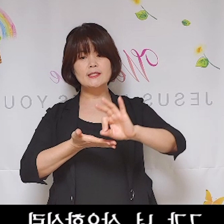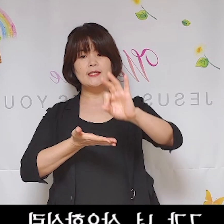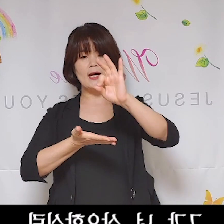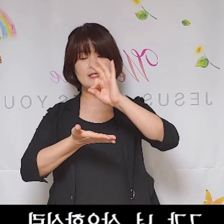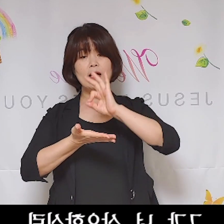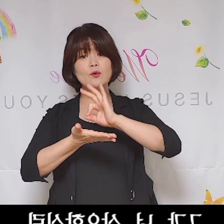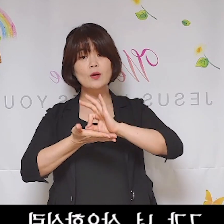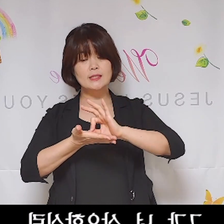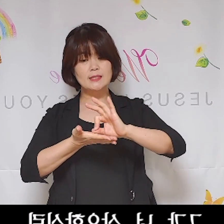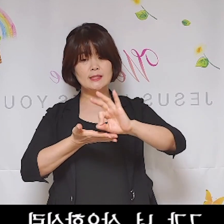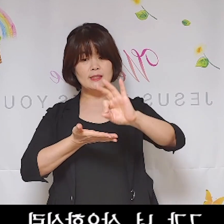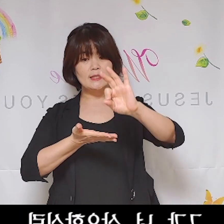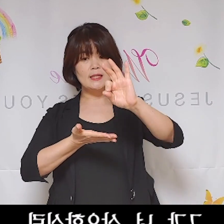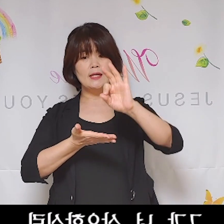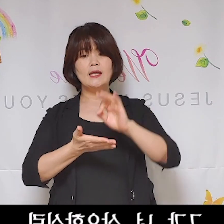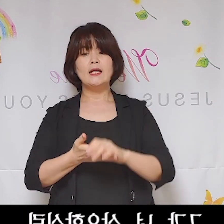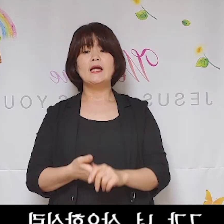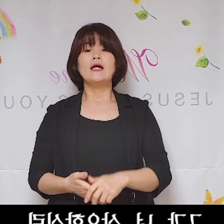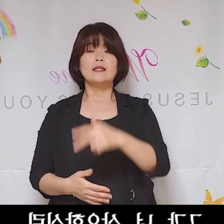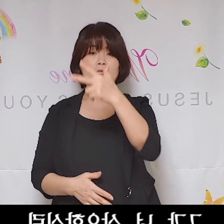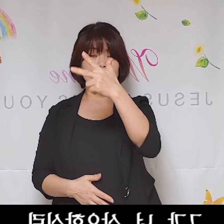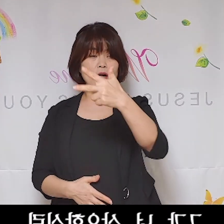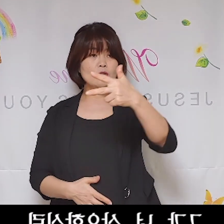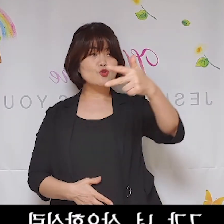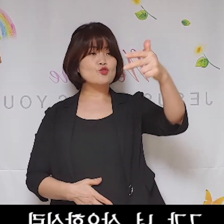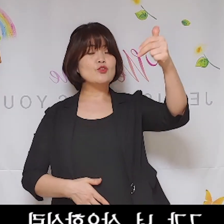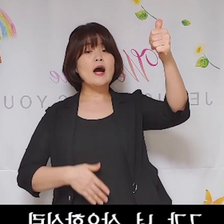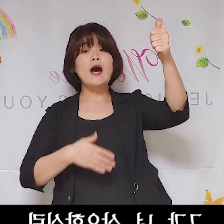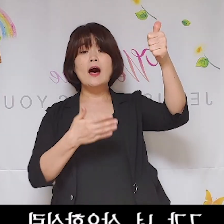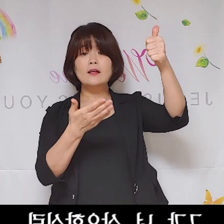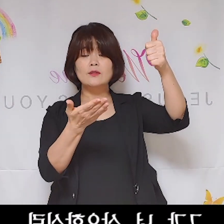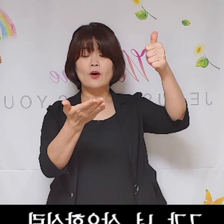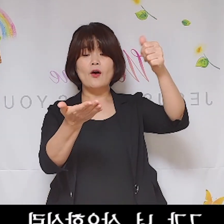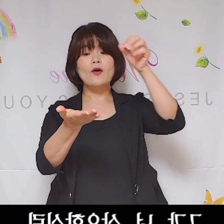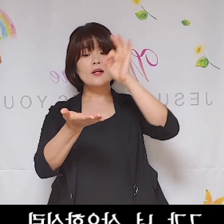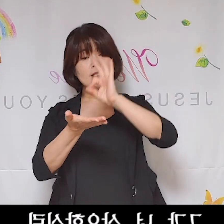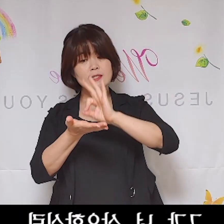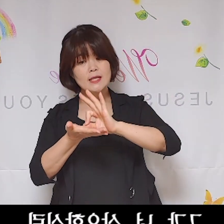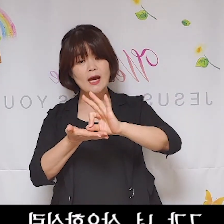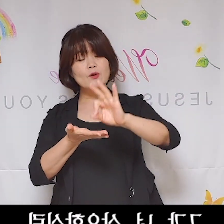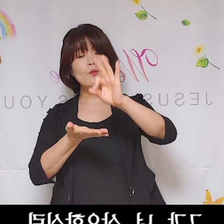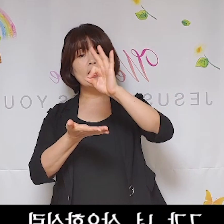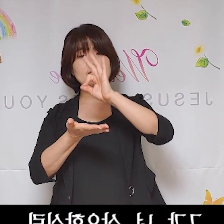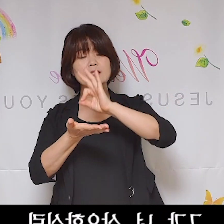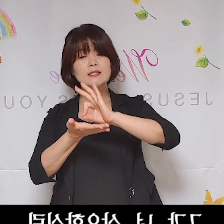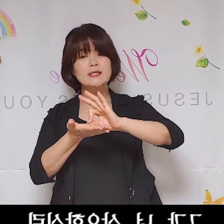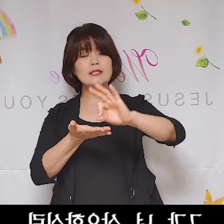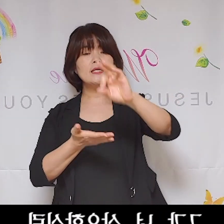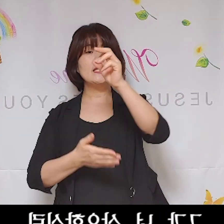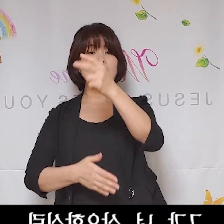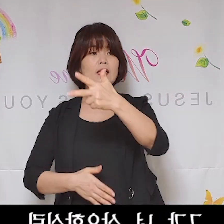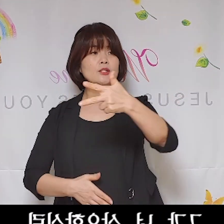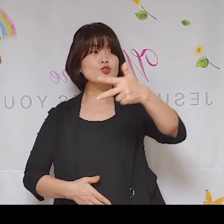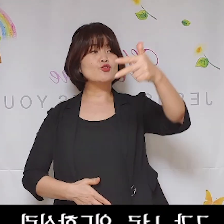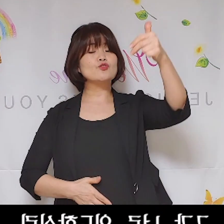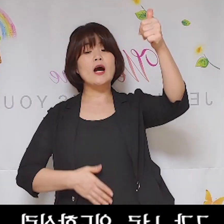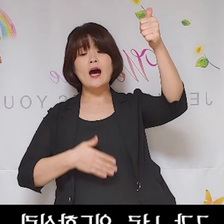쓰다, 사용하시리. 다시요. 주가 널 사용하시리.